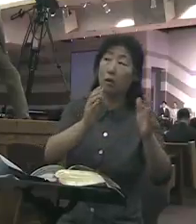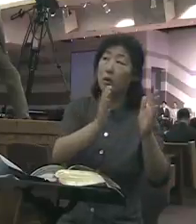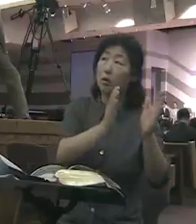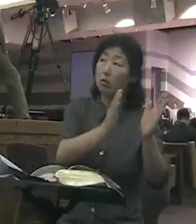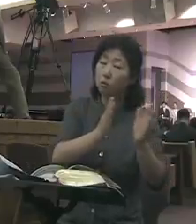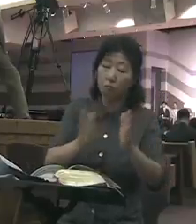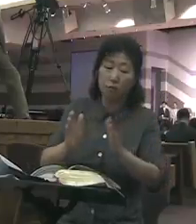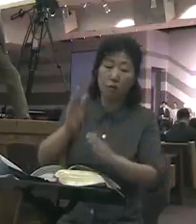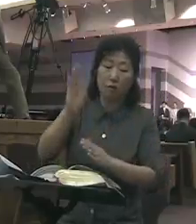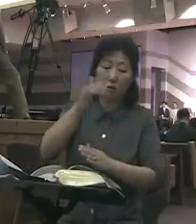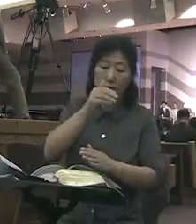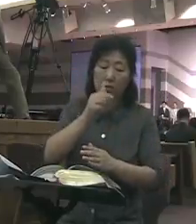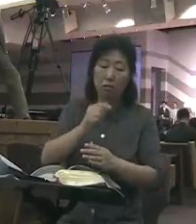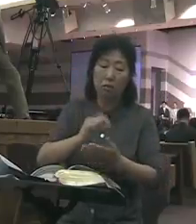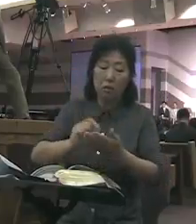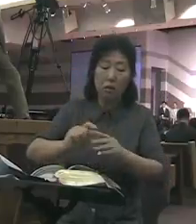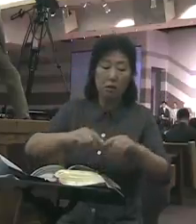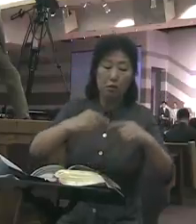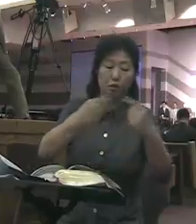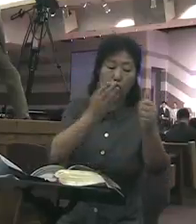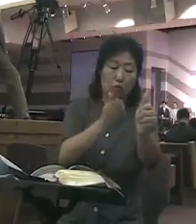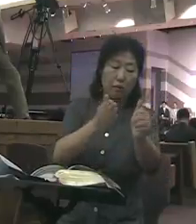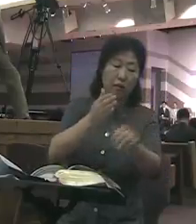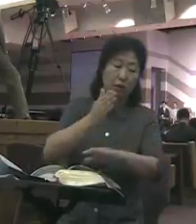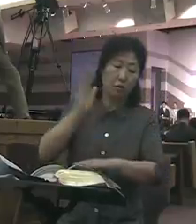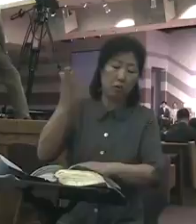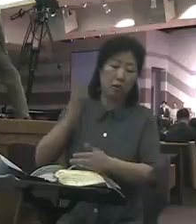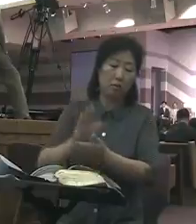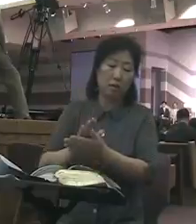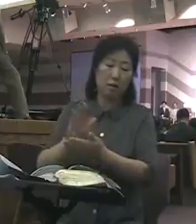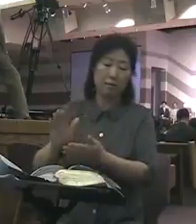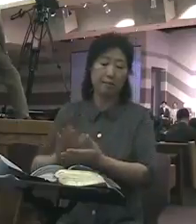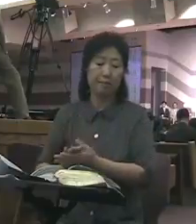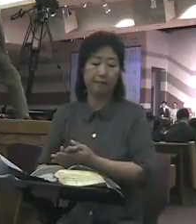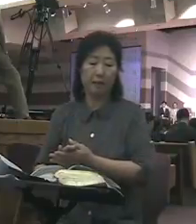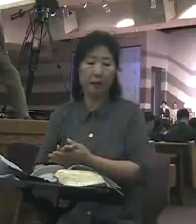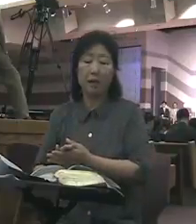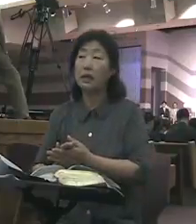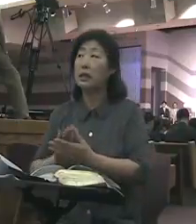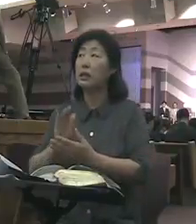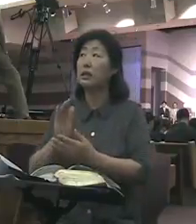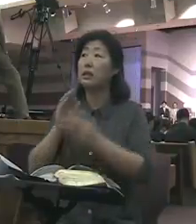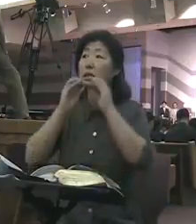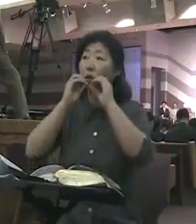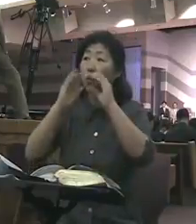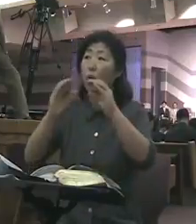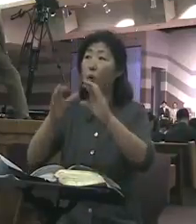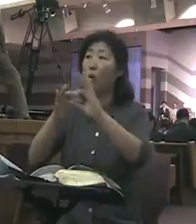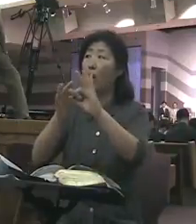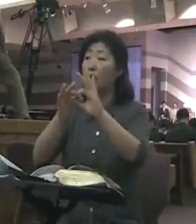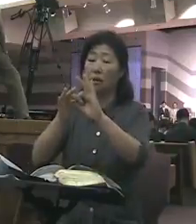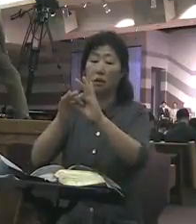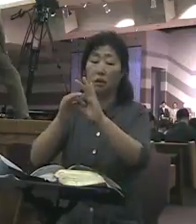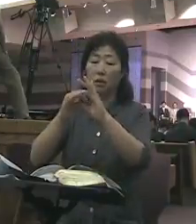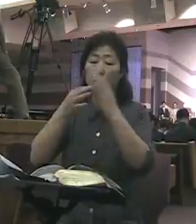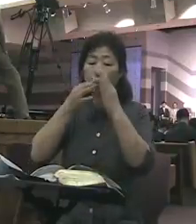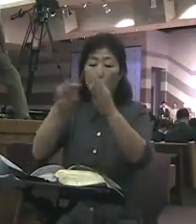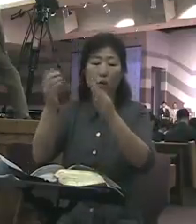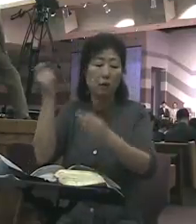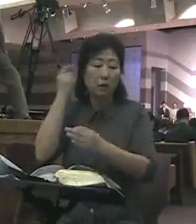부스에 신청해 주시면 되겠습니다. 선교 관련 소식입니다. 이번 주 화요일 저녁에